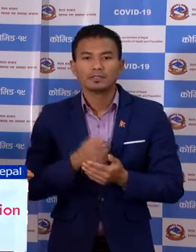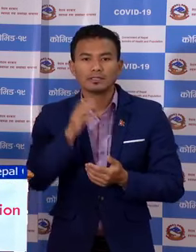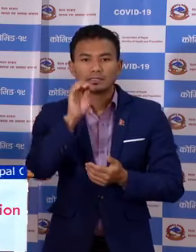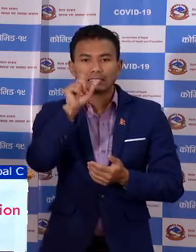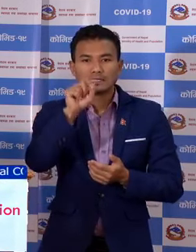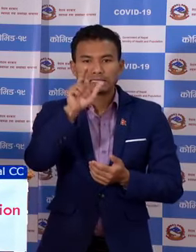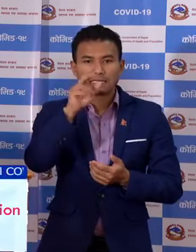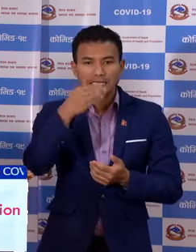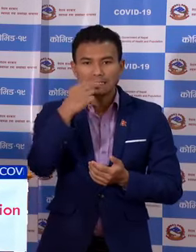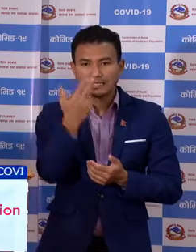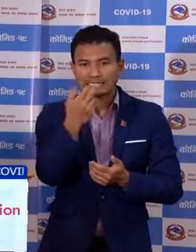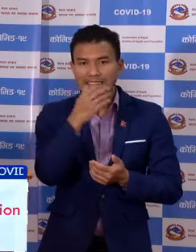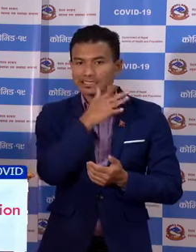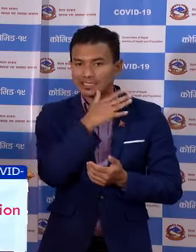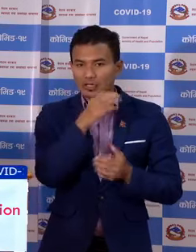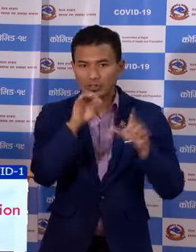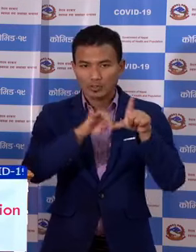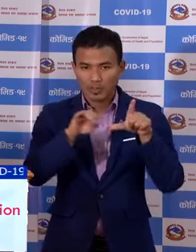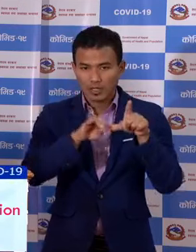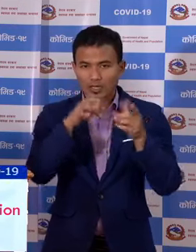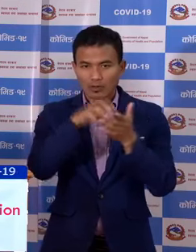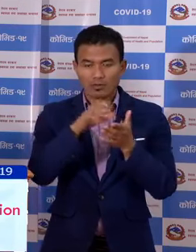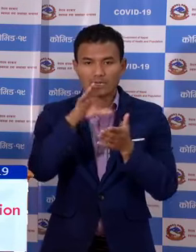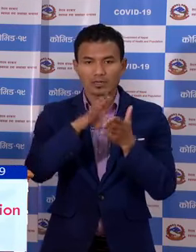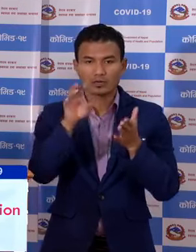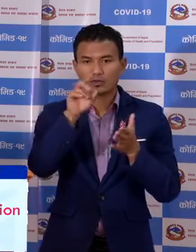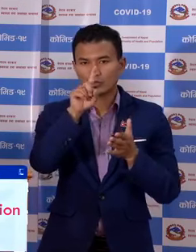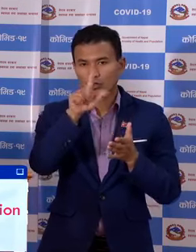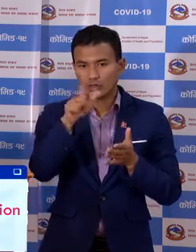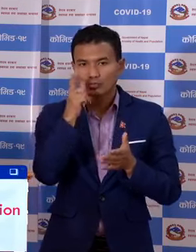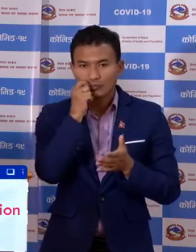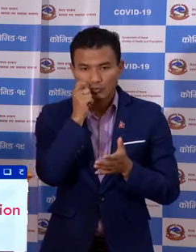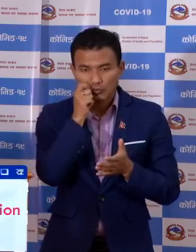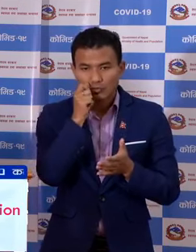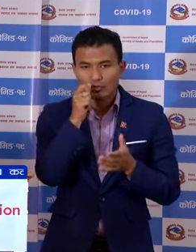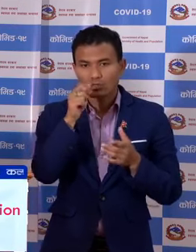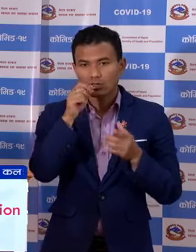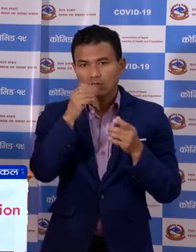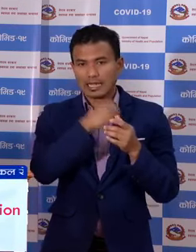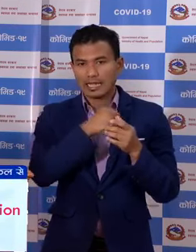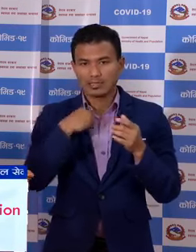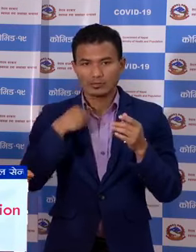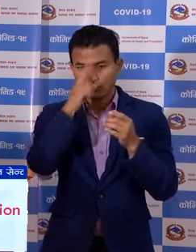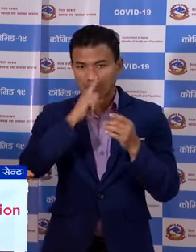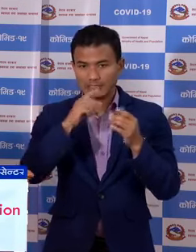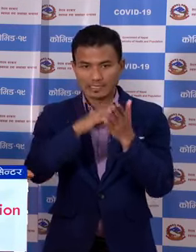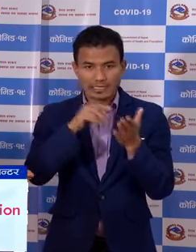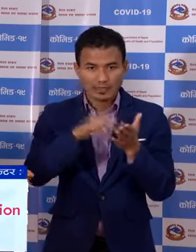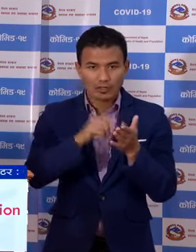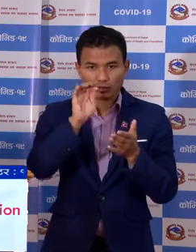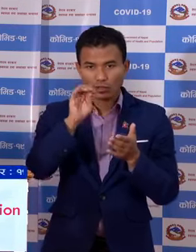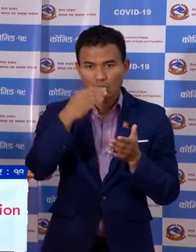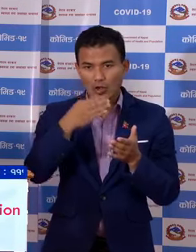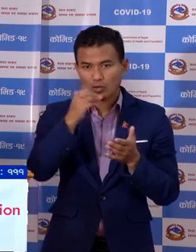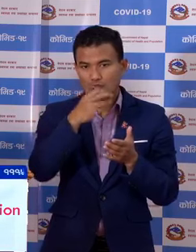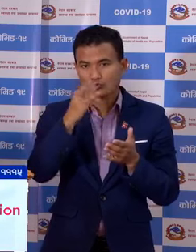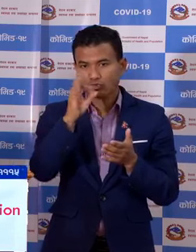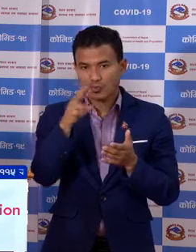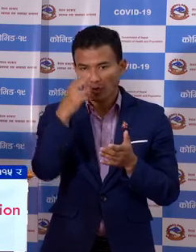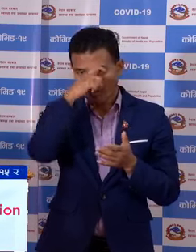कृष्ण आइसोलेसन सप्तरीबाट 17 पुरुष, आइसोलेसन सेन्टर सहपूर्व